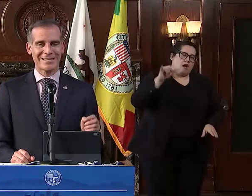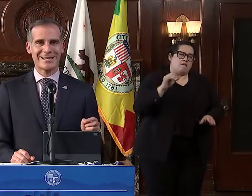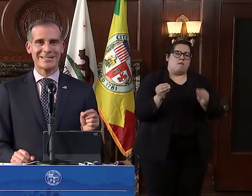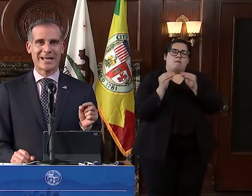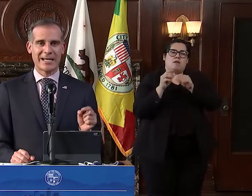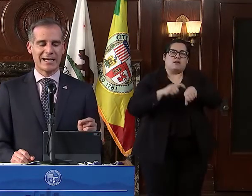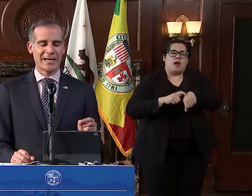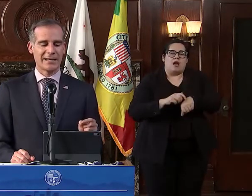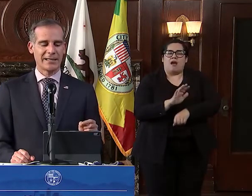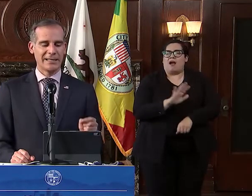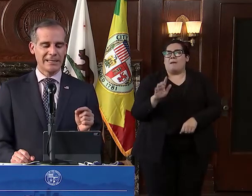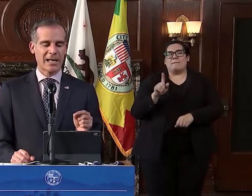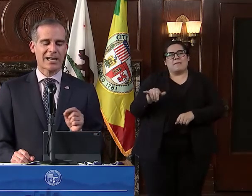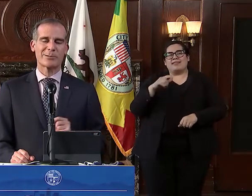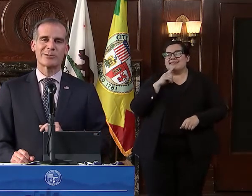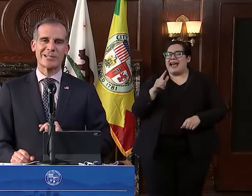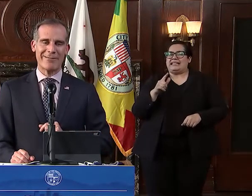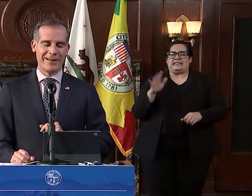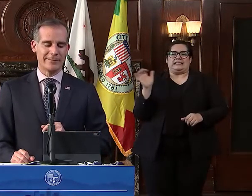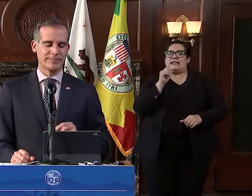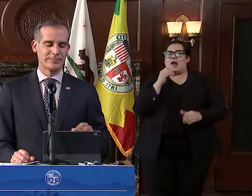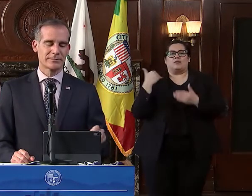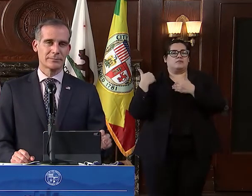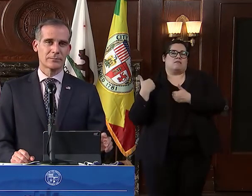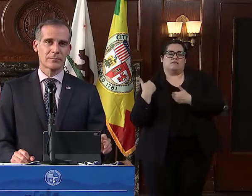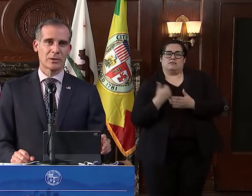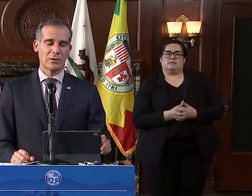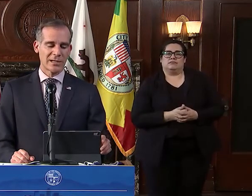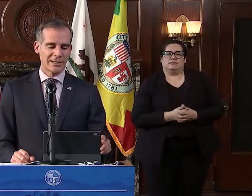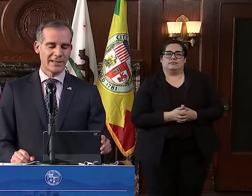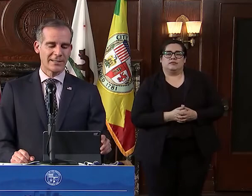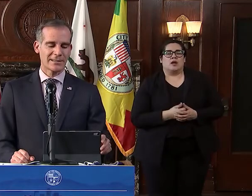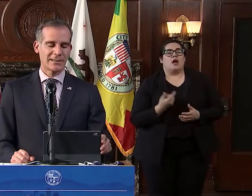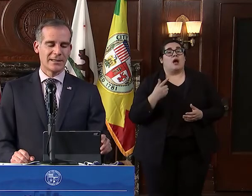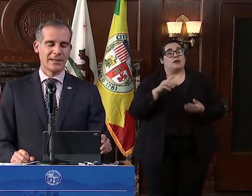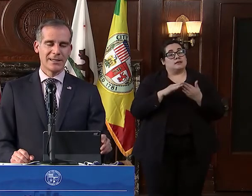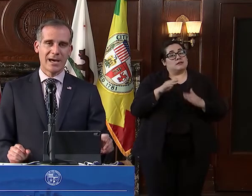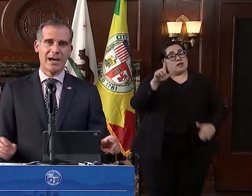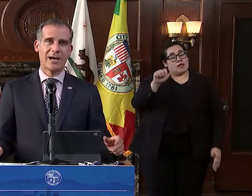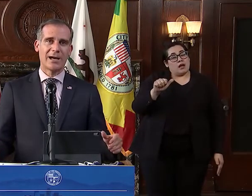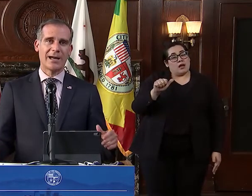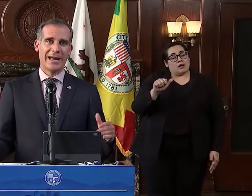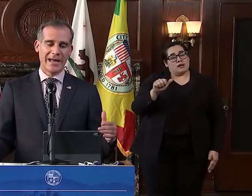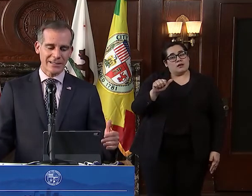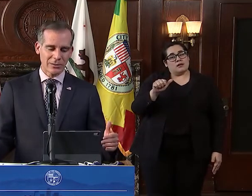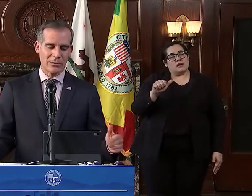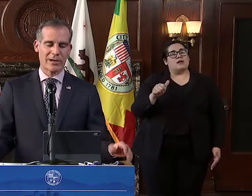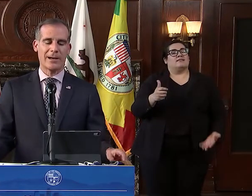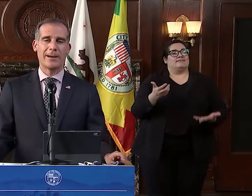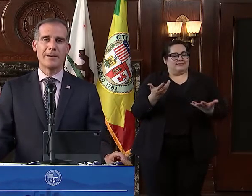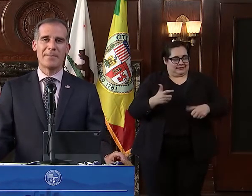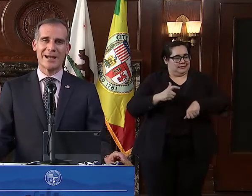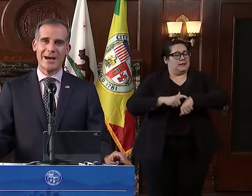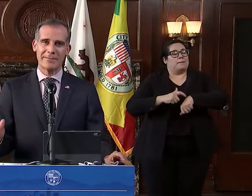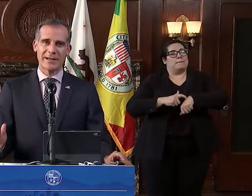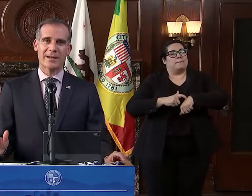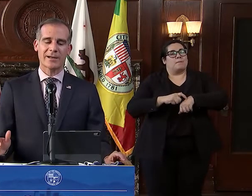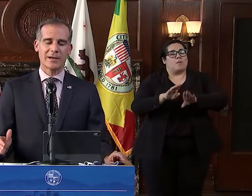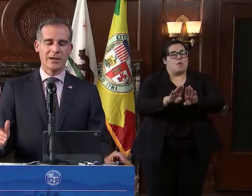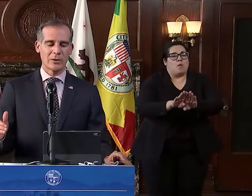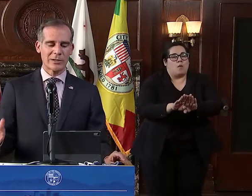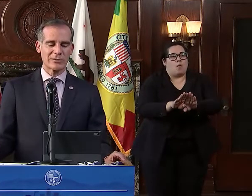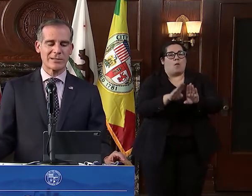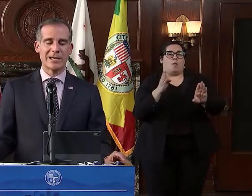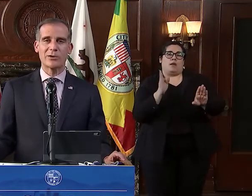pero esta sería irresponsable. Los Ángeles, ya es hora para